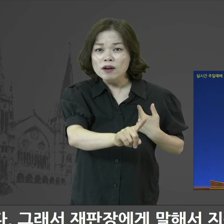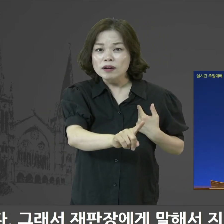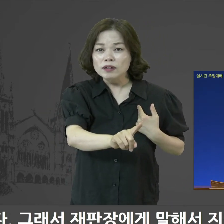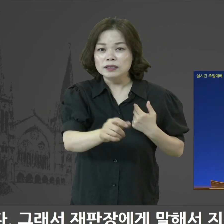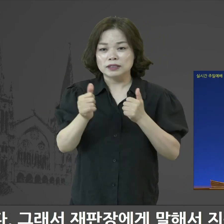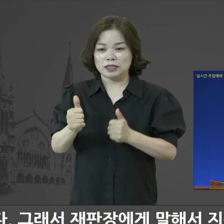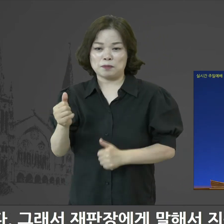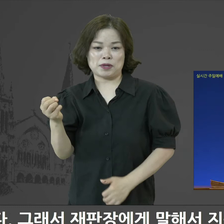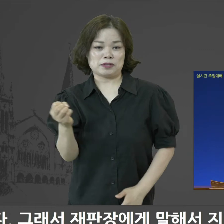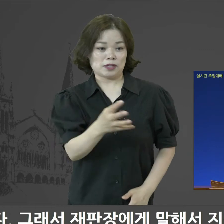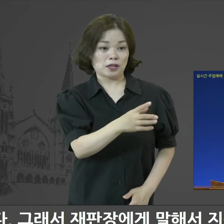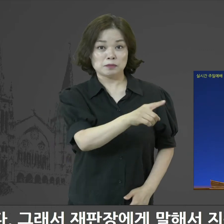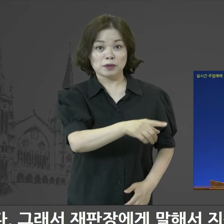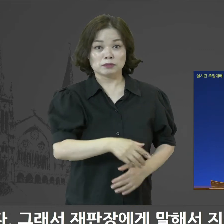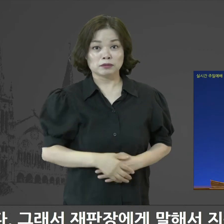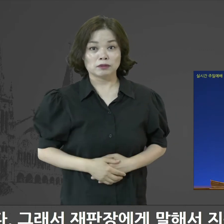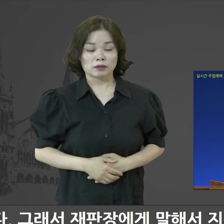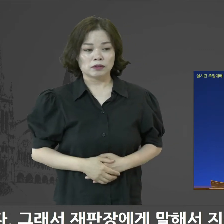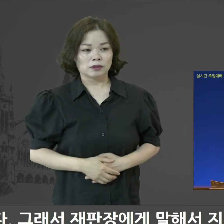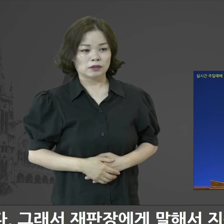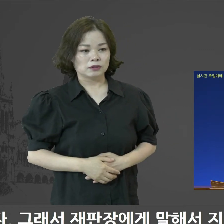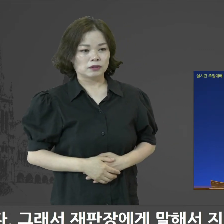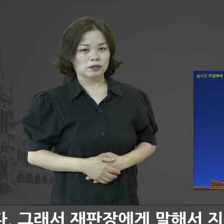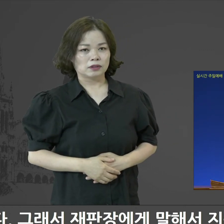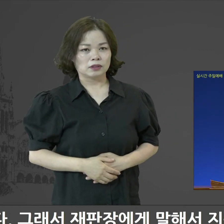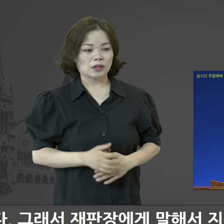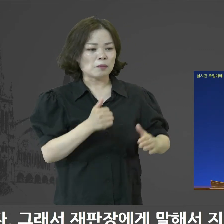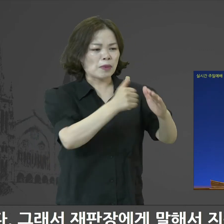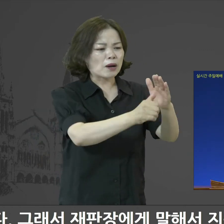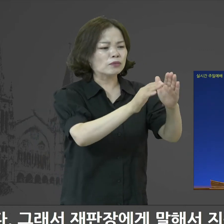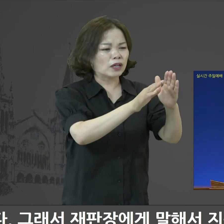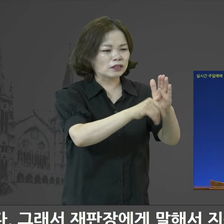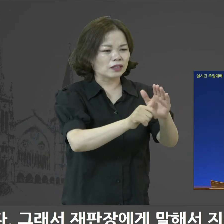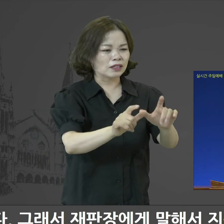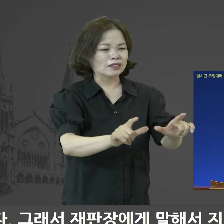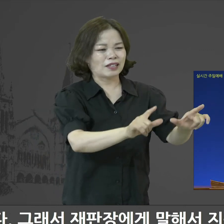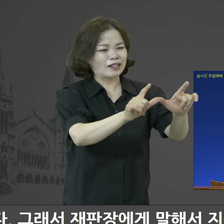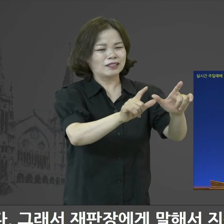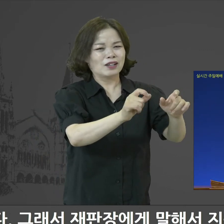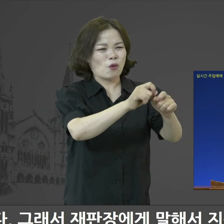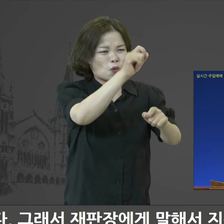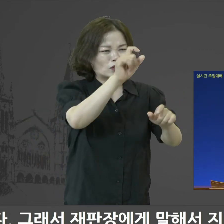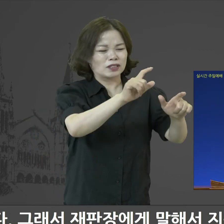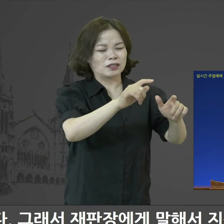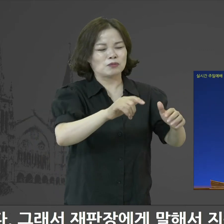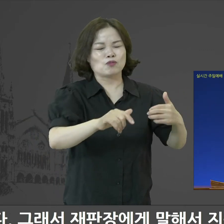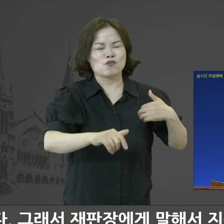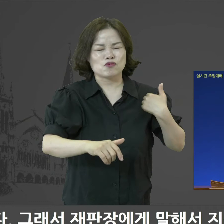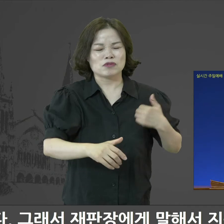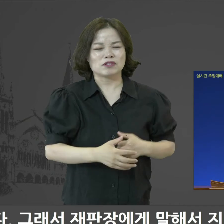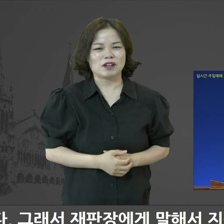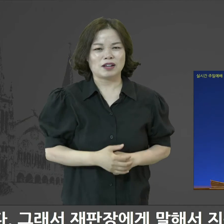그랬더니 재판장이 그러셨답니다. 방문할 때와 아주 살 때는 다르니라.